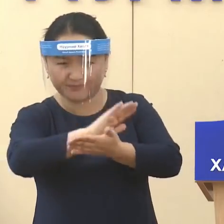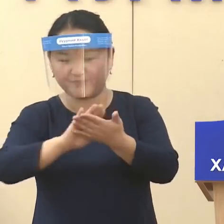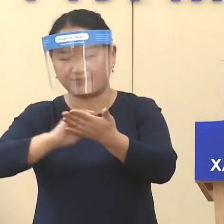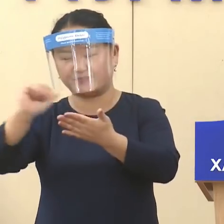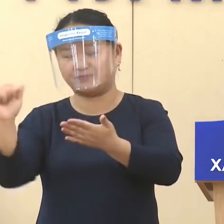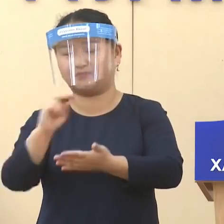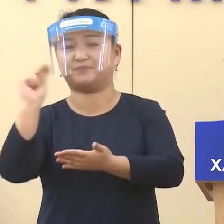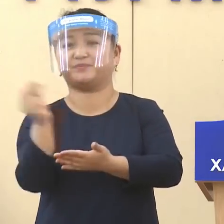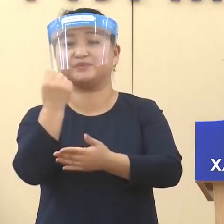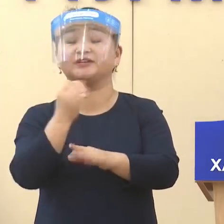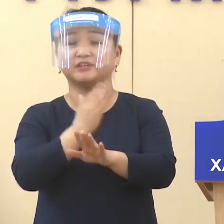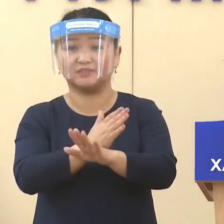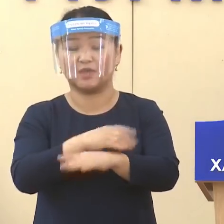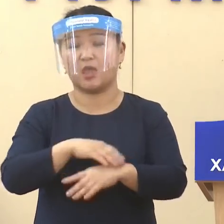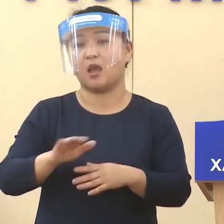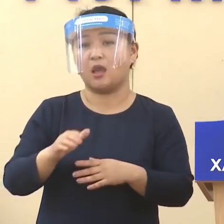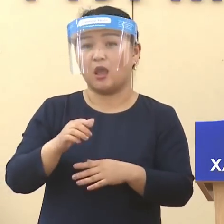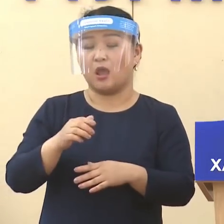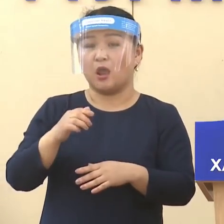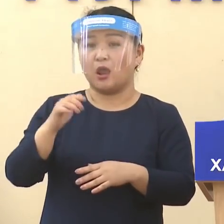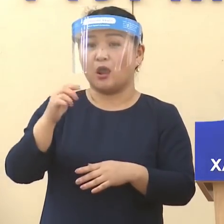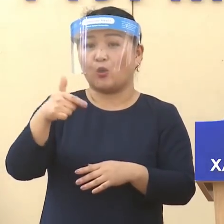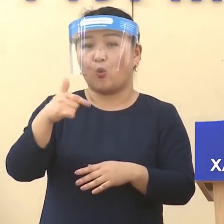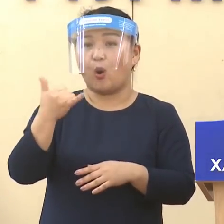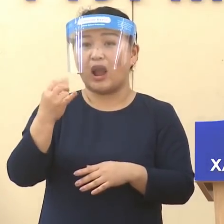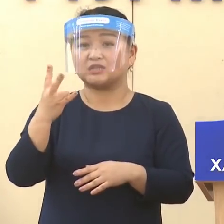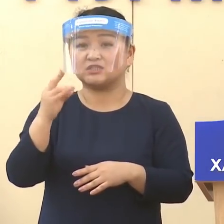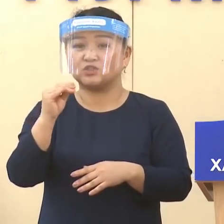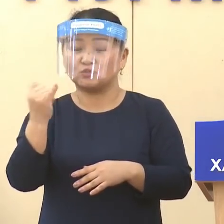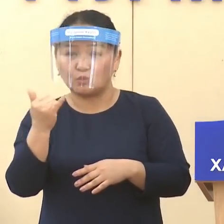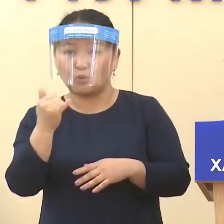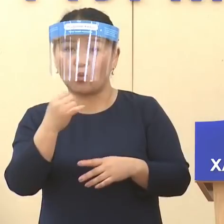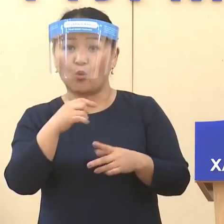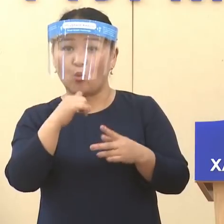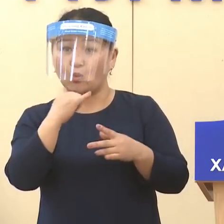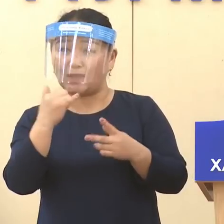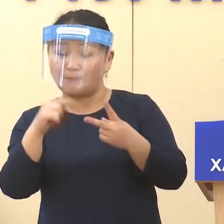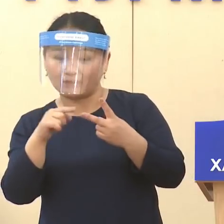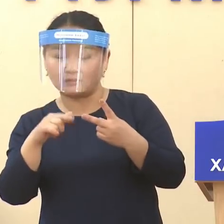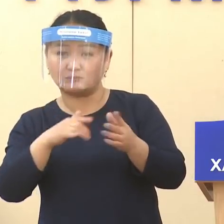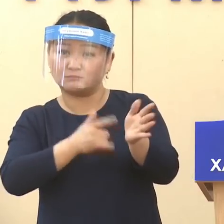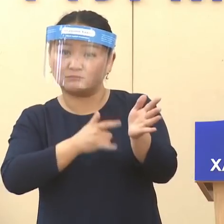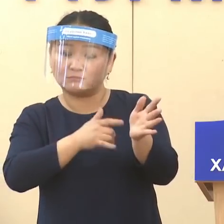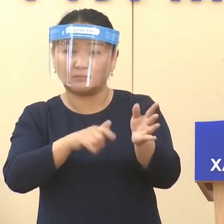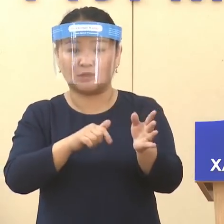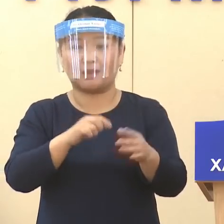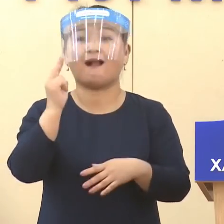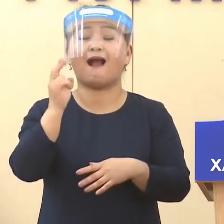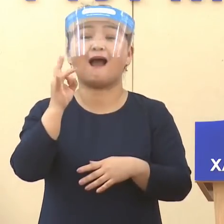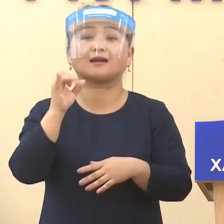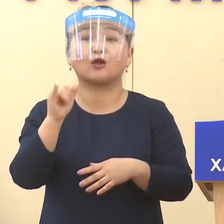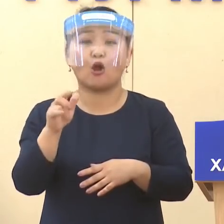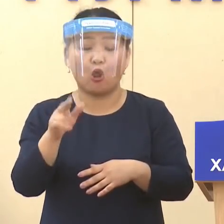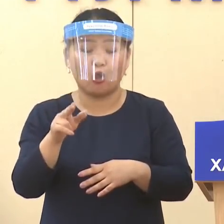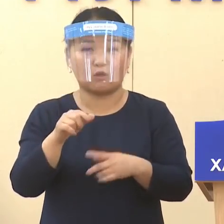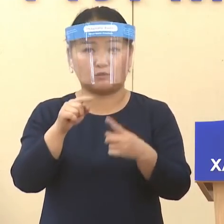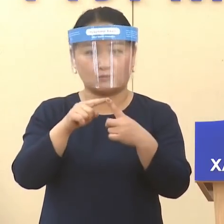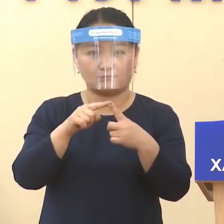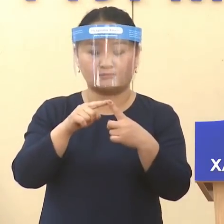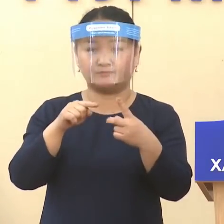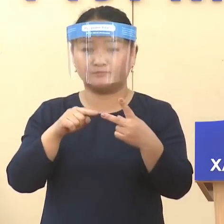Улаанбаатар, Франкфурт, Улаанбаатарын чиглэлээр ирсэн карго 5000 кг ачаа дээшэнд болон